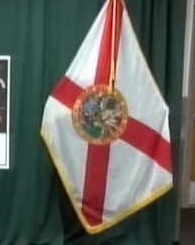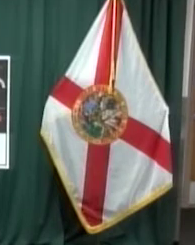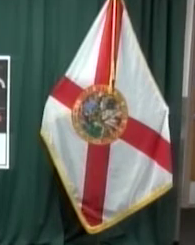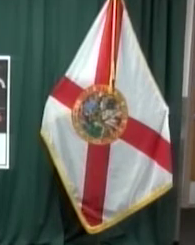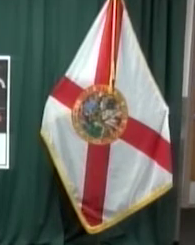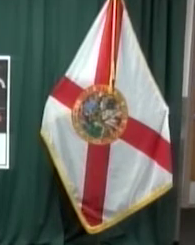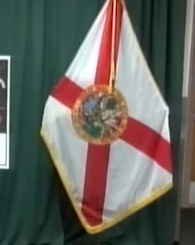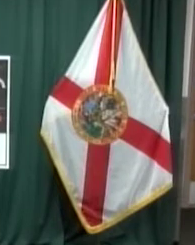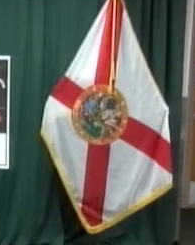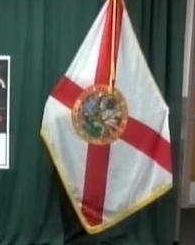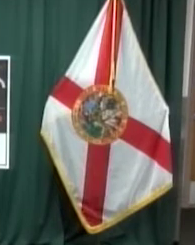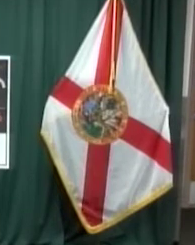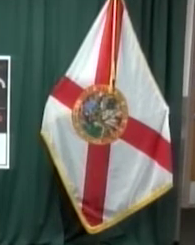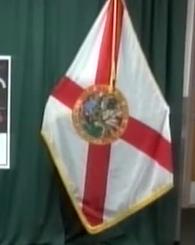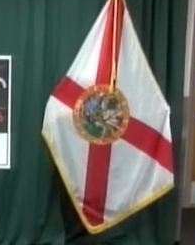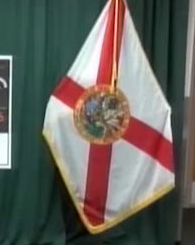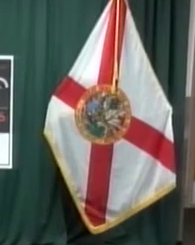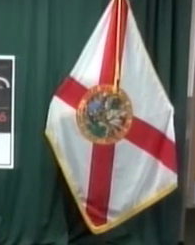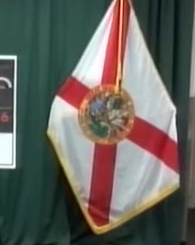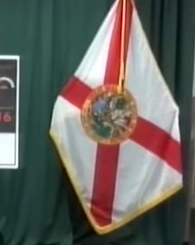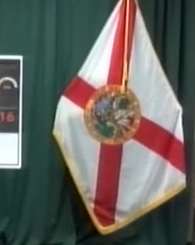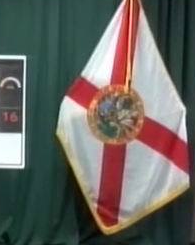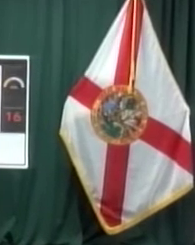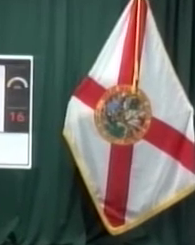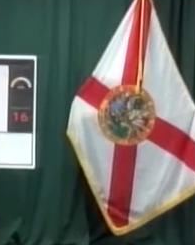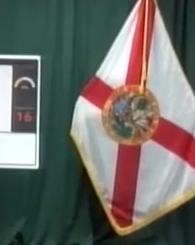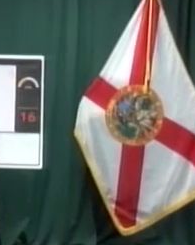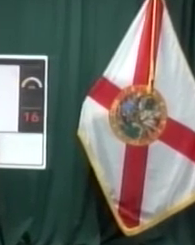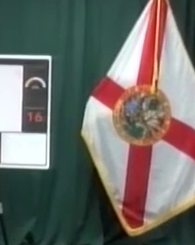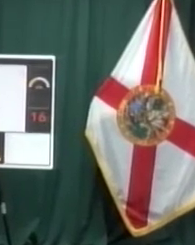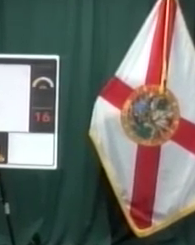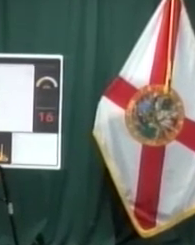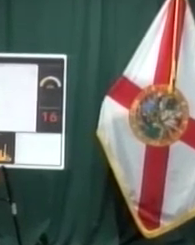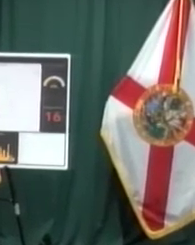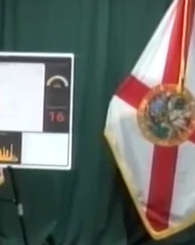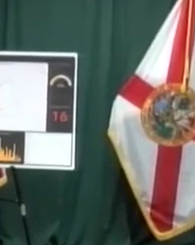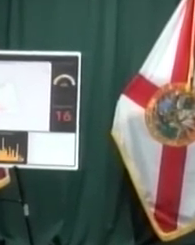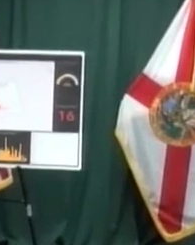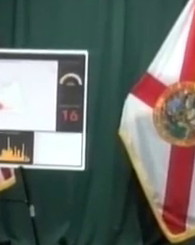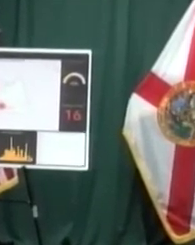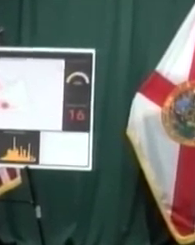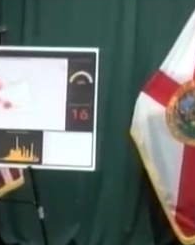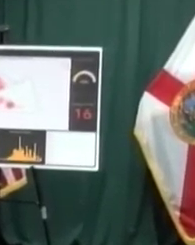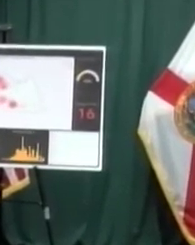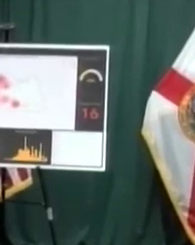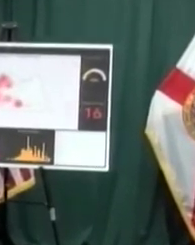tornado EF2, pero no hizo daño. Era un tornado muy grande, pero